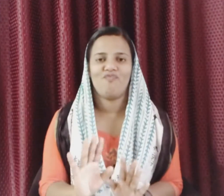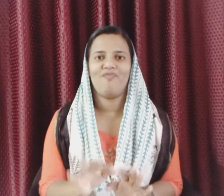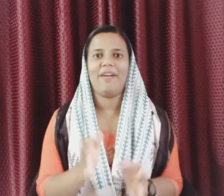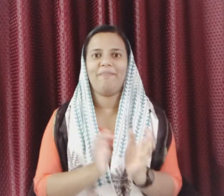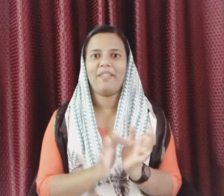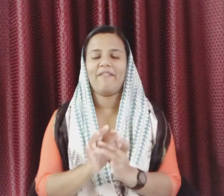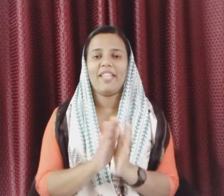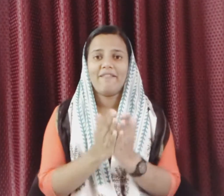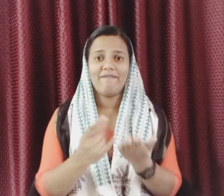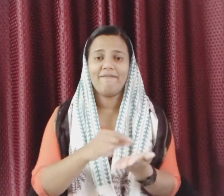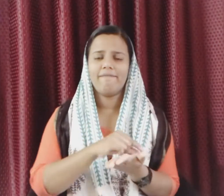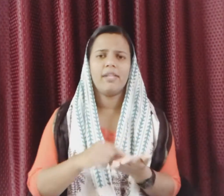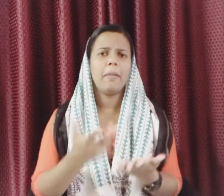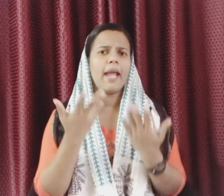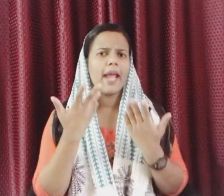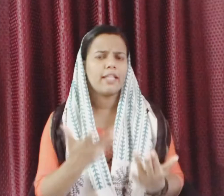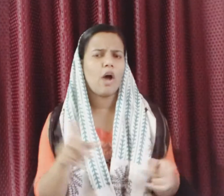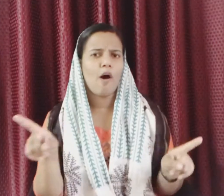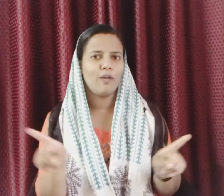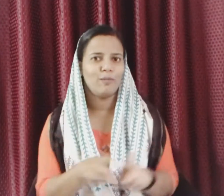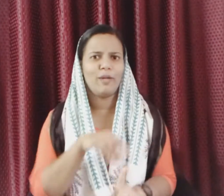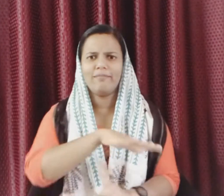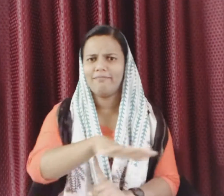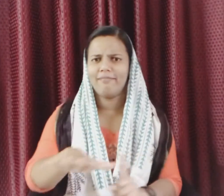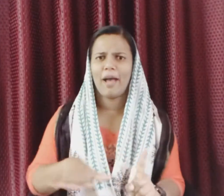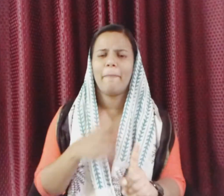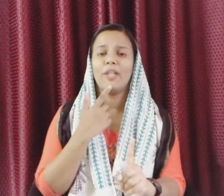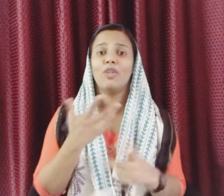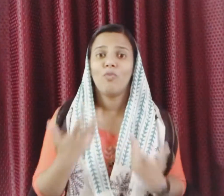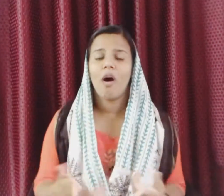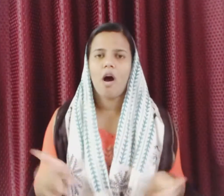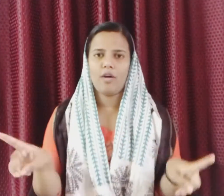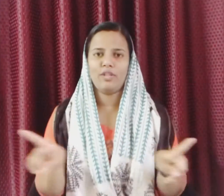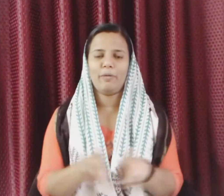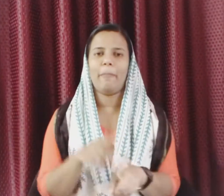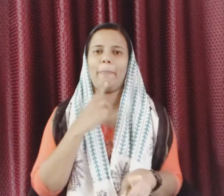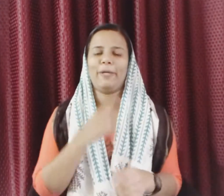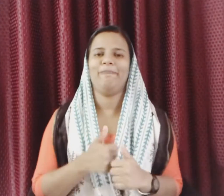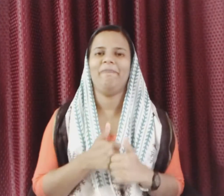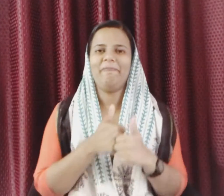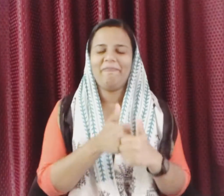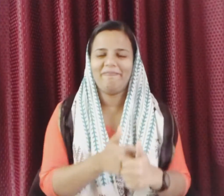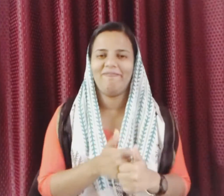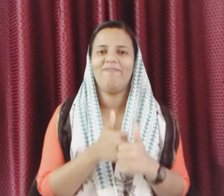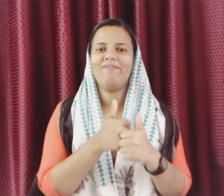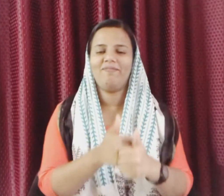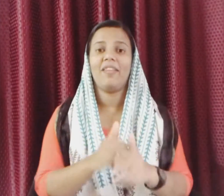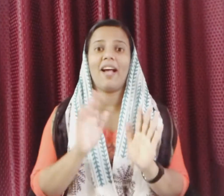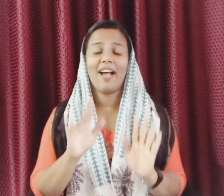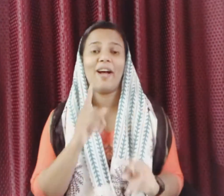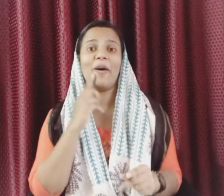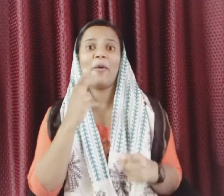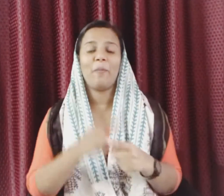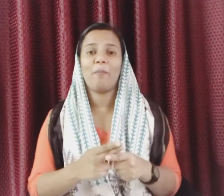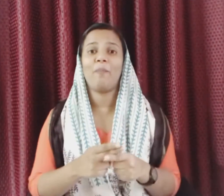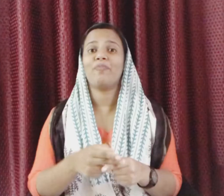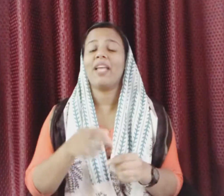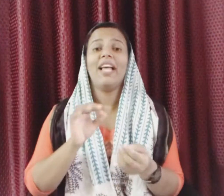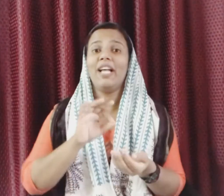വാക്കുകൾ മാത്രം, ദൈവവചനം എന്തു പറയുന്നു ആ സാഹചര്യത്തെക്കുറിച്ച് അത് മാത്രം പറഞ്ഞ് മുന്നേറുക. അങ്ങനെ വരുമ്പോൾ സൂപ്പർ